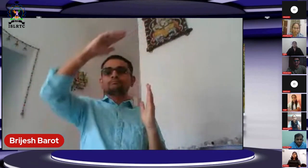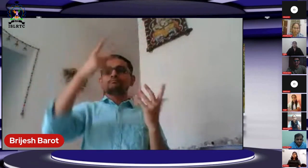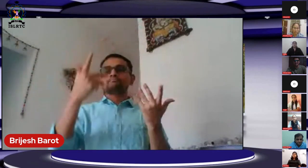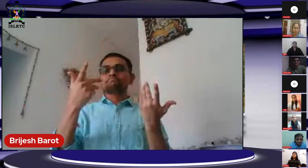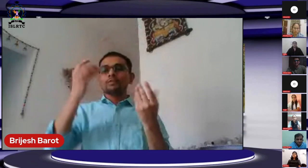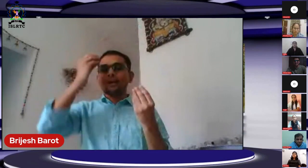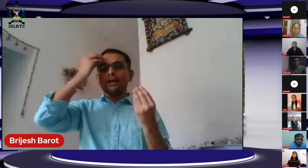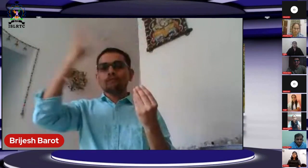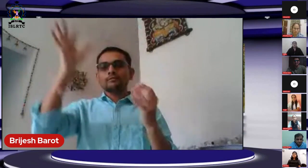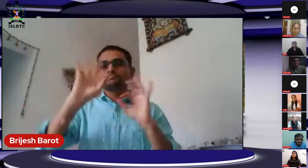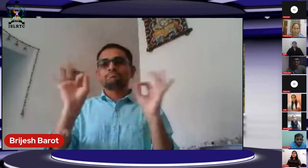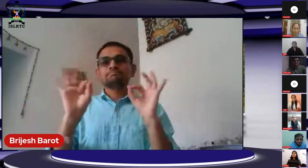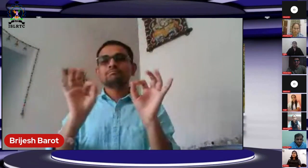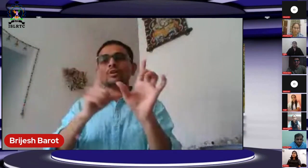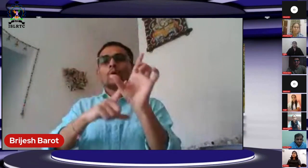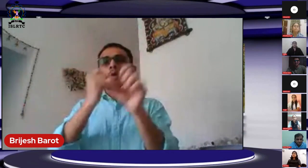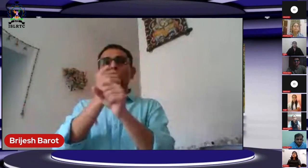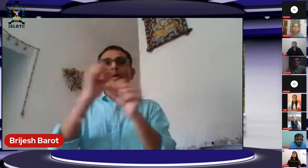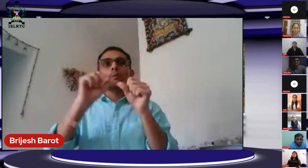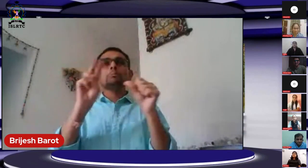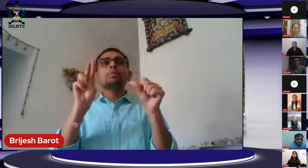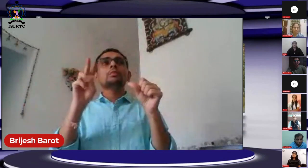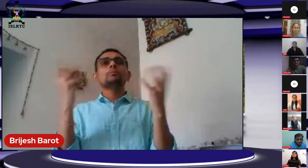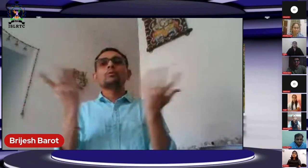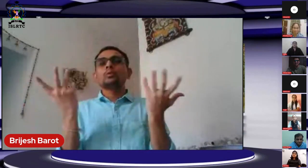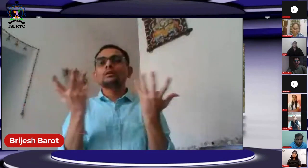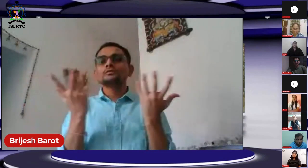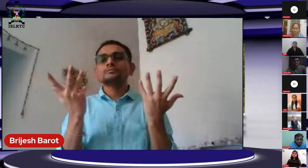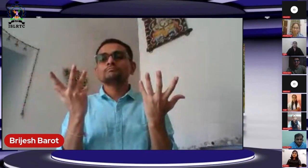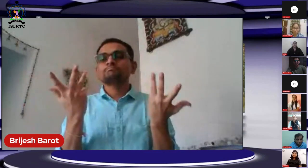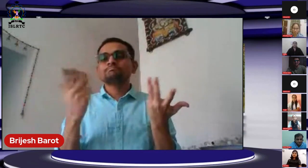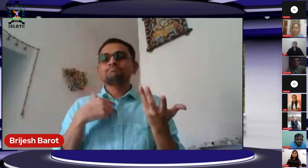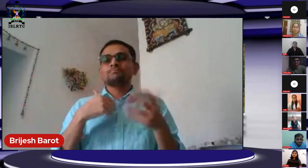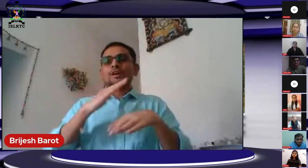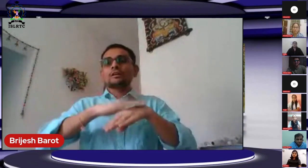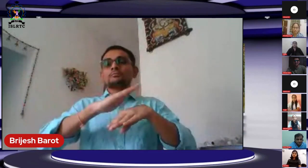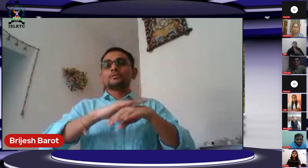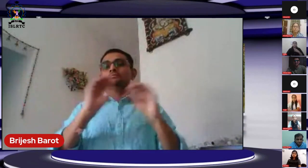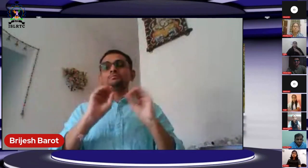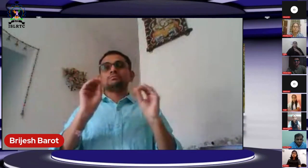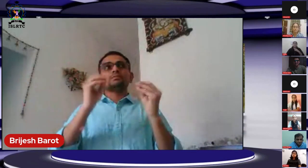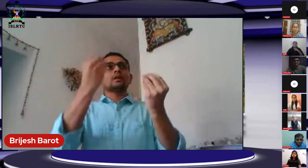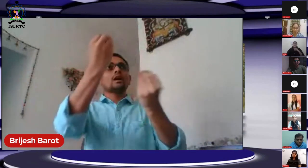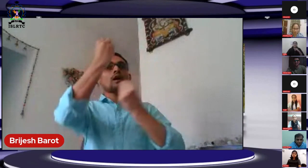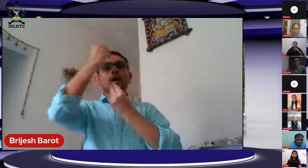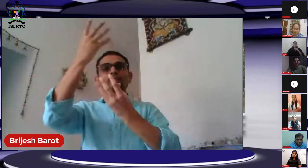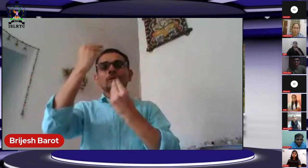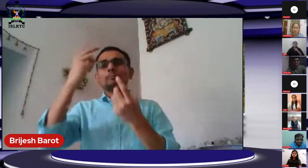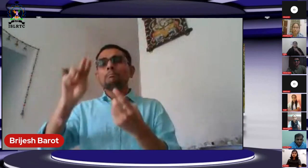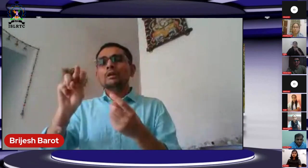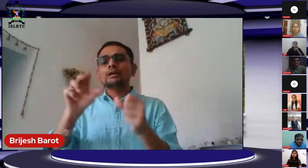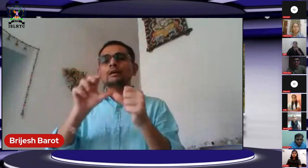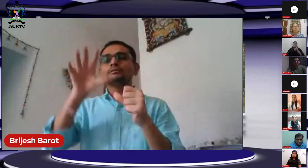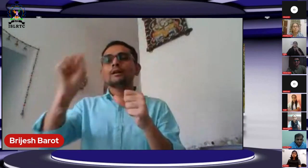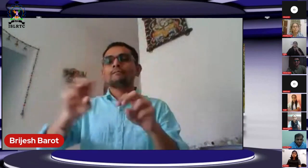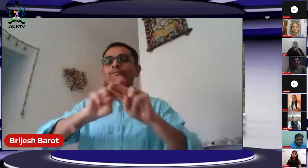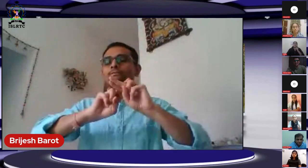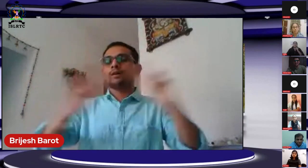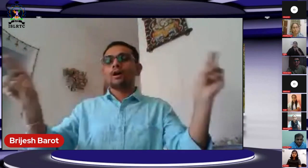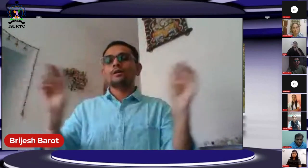जब हम स्कूल टाइम पे थे तब भी हमें इतनी अवेयरनेस नहीं थी, योगा क्या होता है योगा का मतलब भी नहीं पता था, कुछ भी एक्सपीरियंस नहीं था, कहीं से कुछ